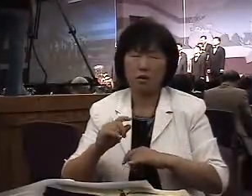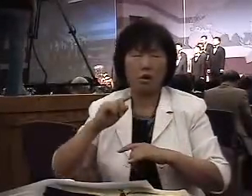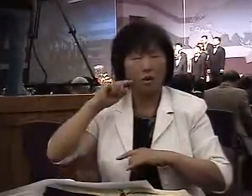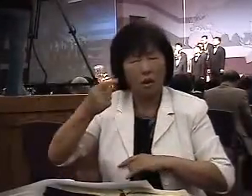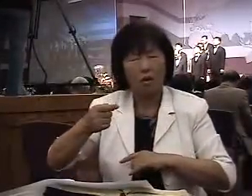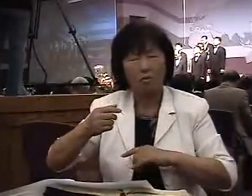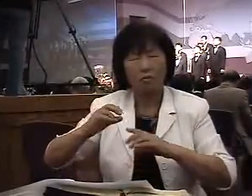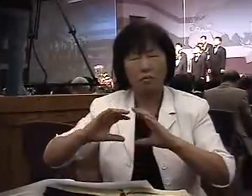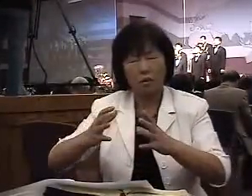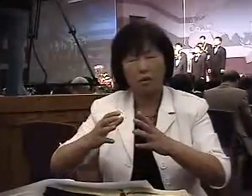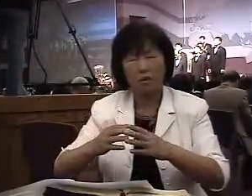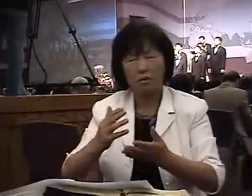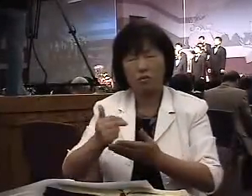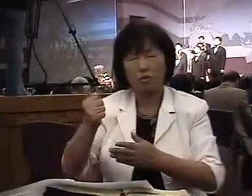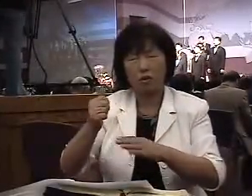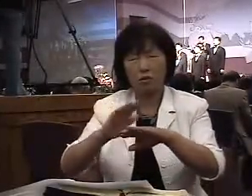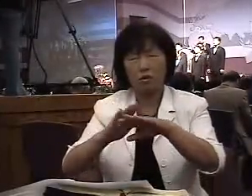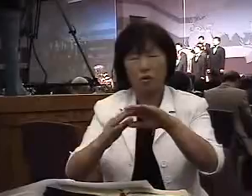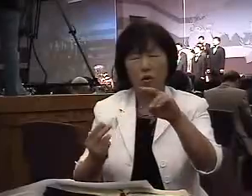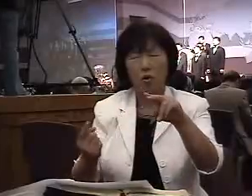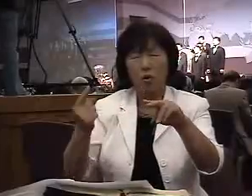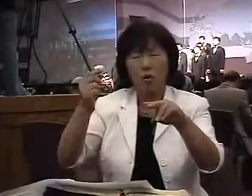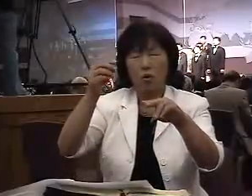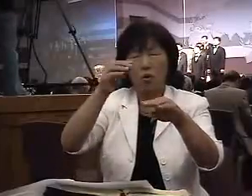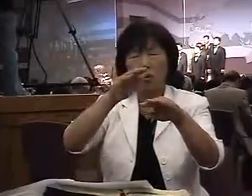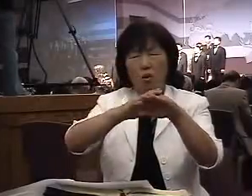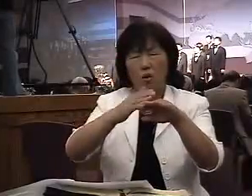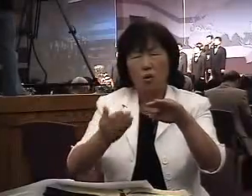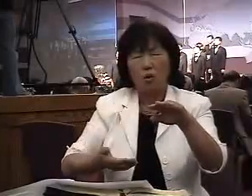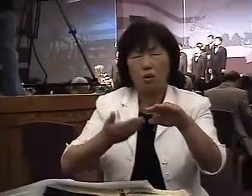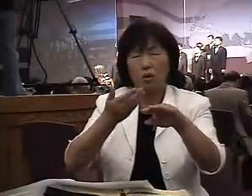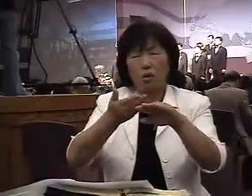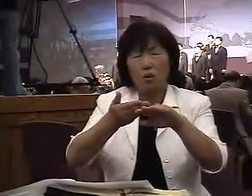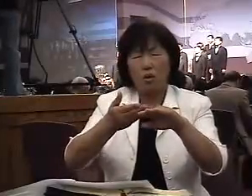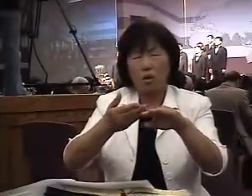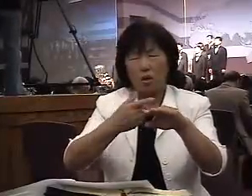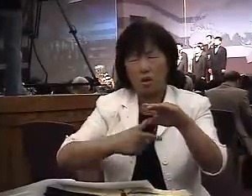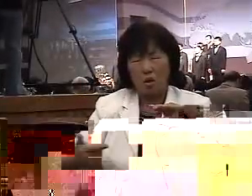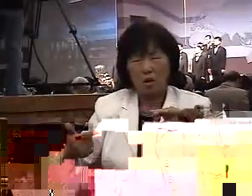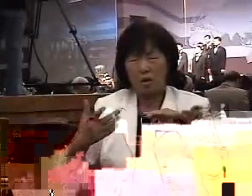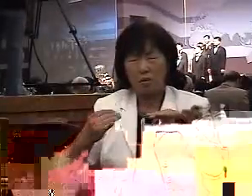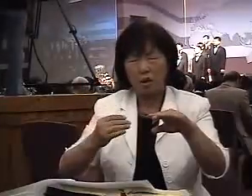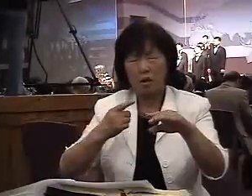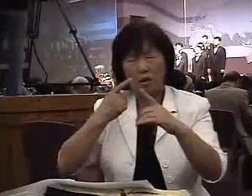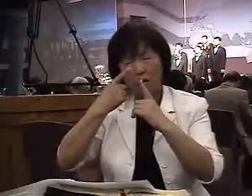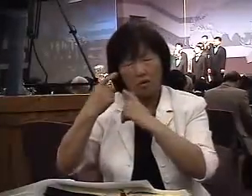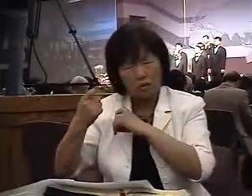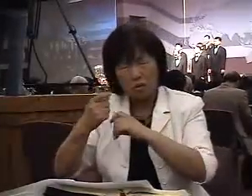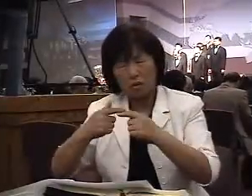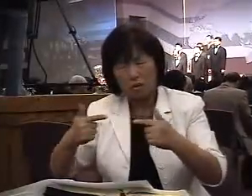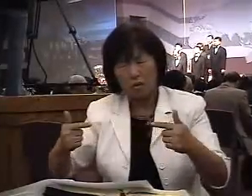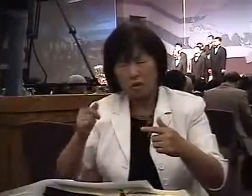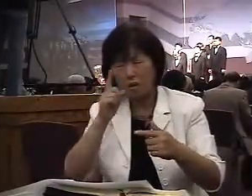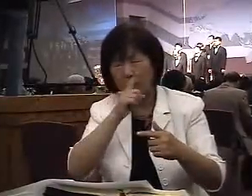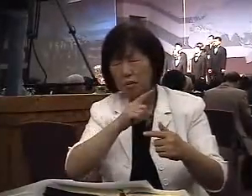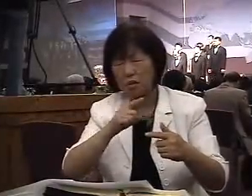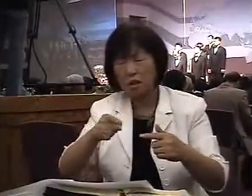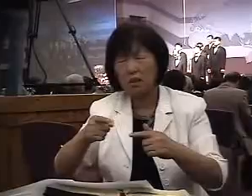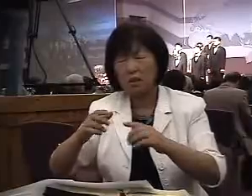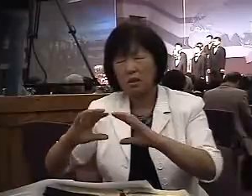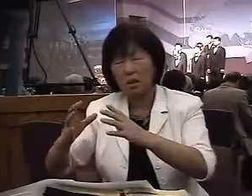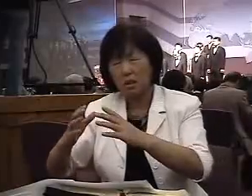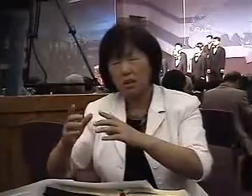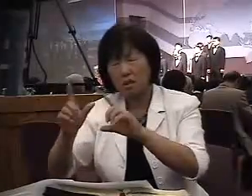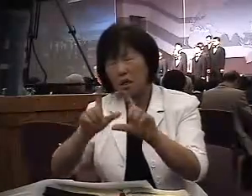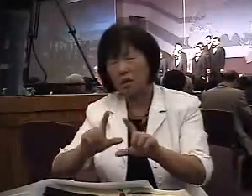세대를 주님의 손에 올려드립니다. 주님, 너무나 많은 유혹과 점점 악화되는 이 세상에서 살고 있는